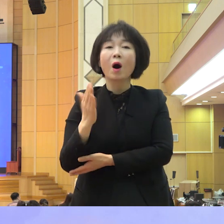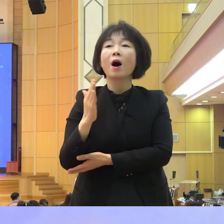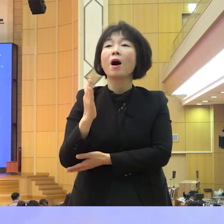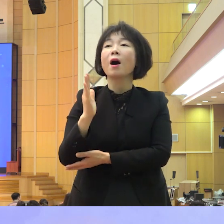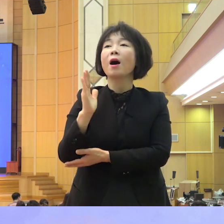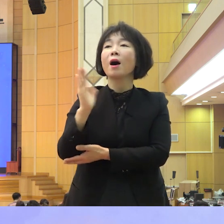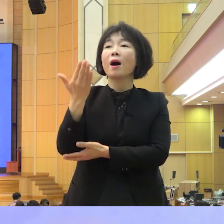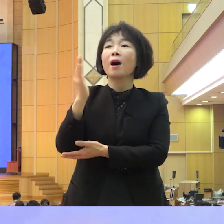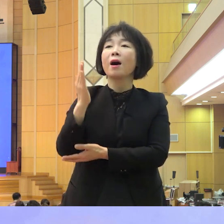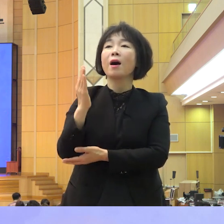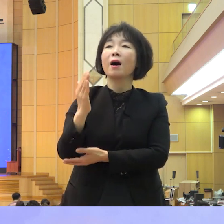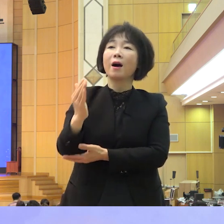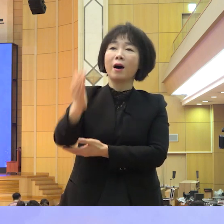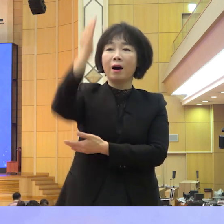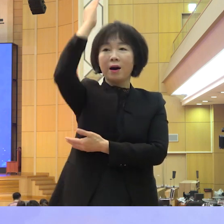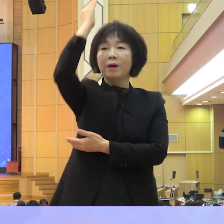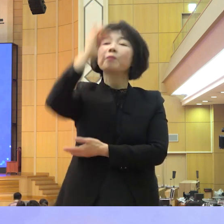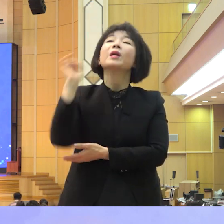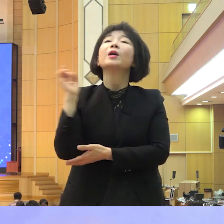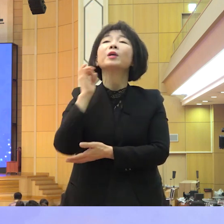영광